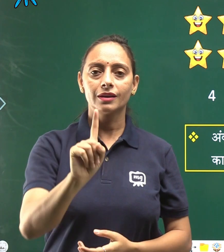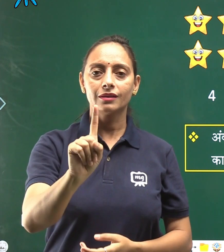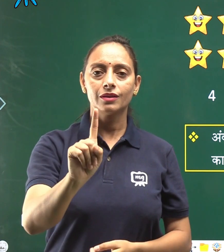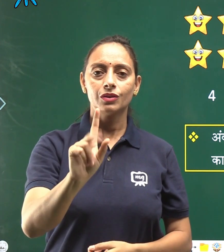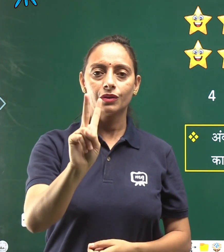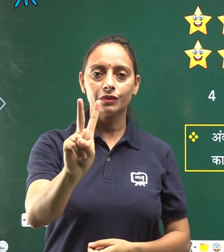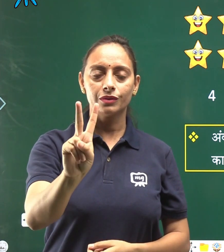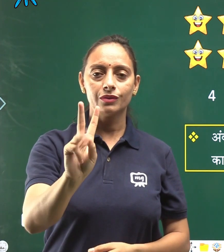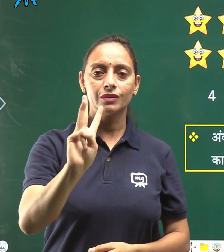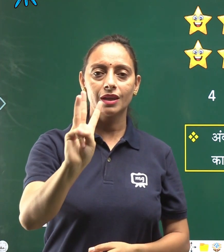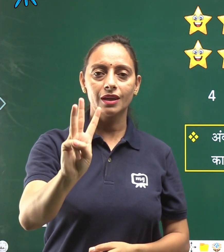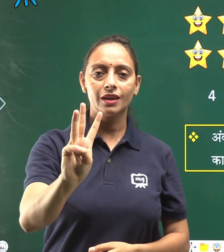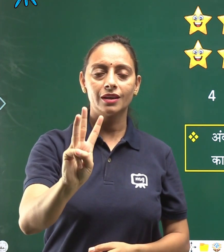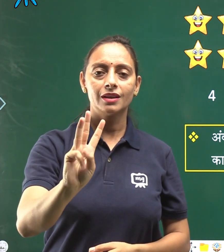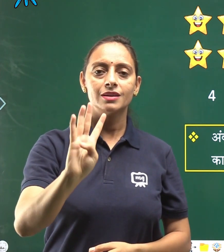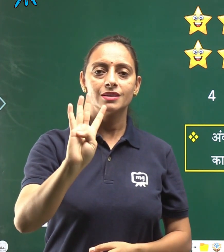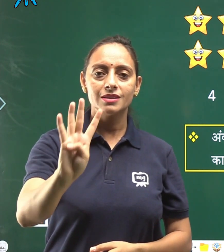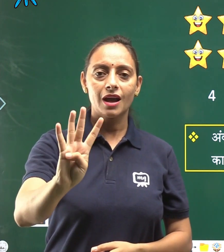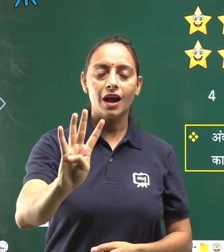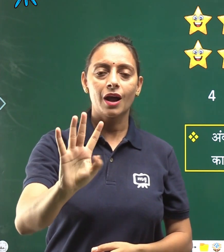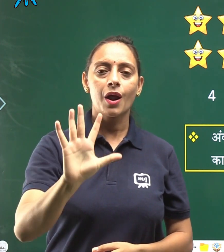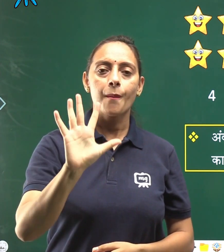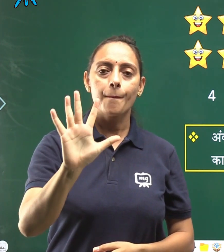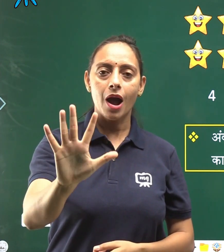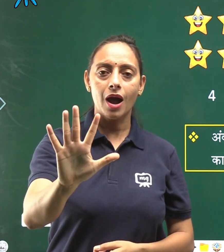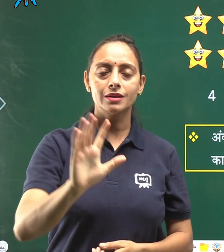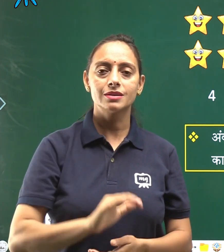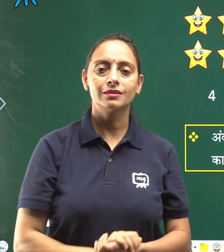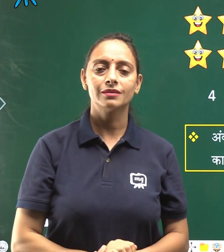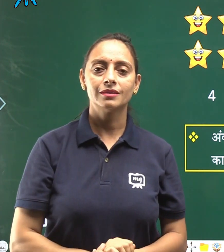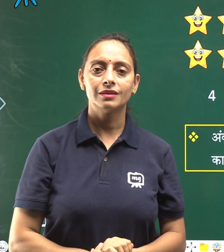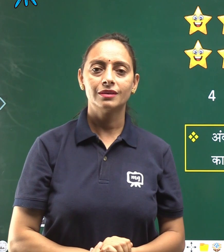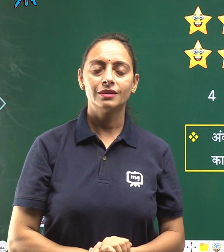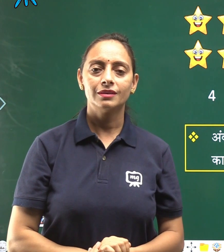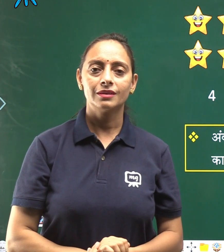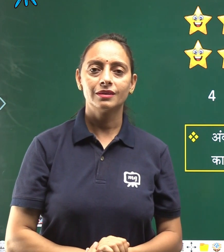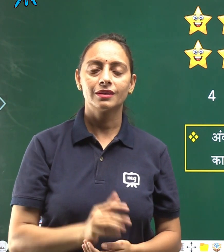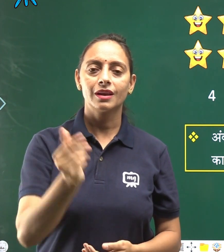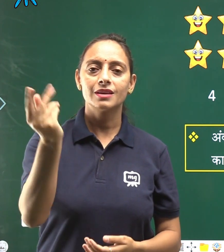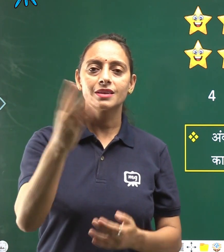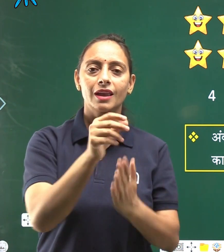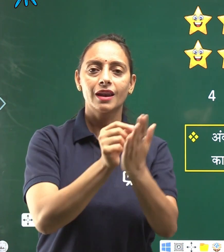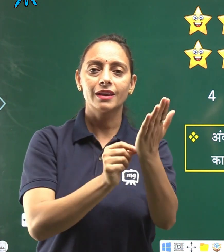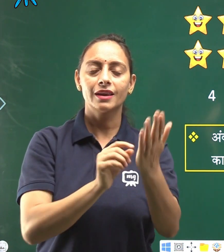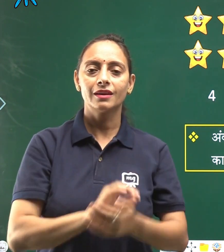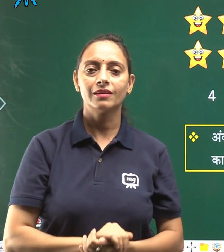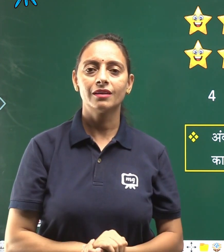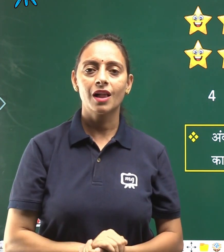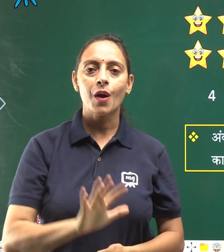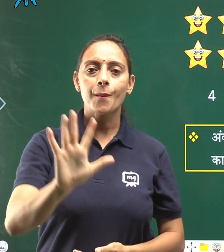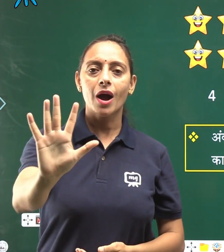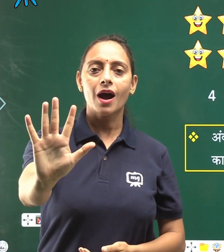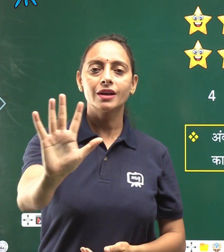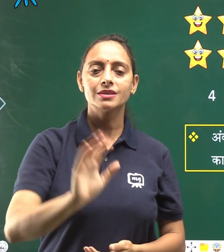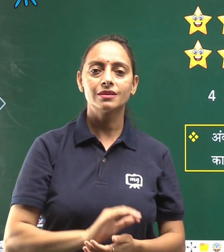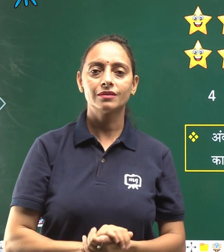1, 2, 3, 4, 5। संख्या लिखी